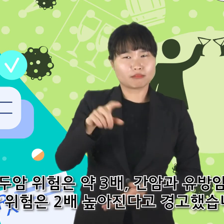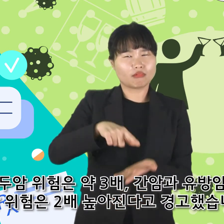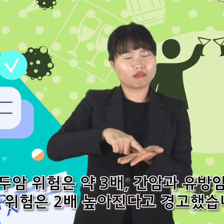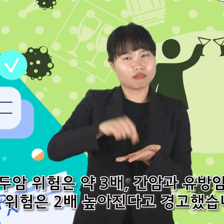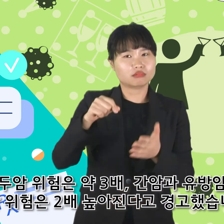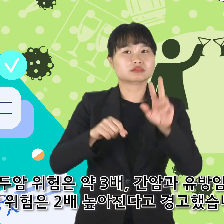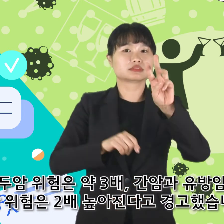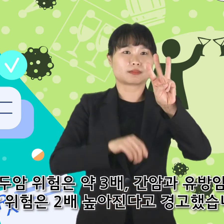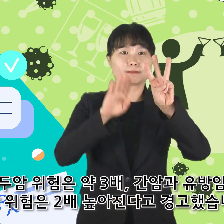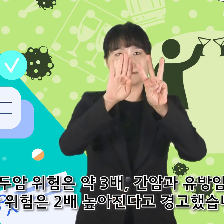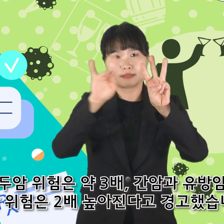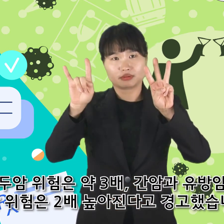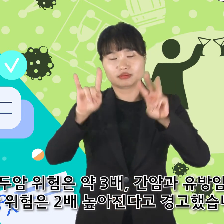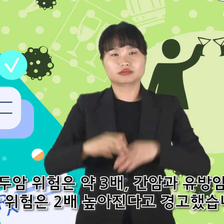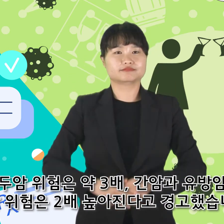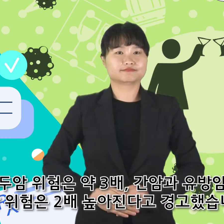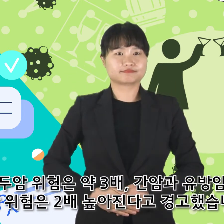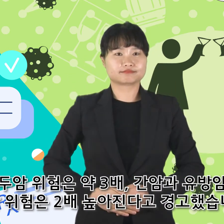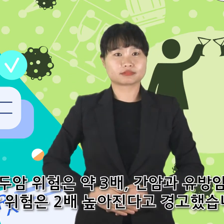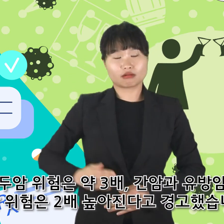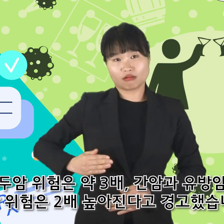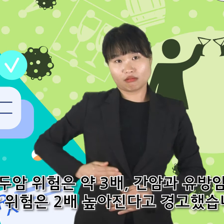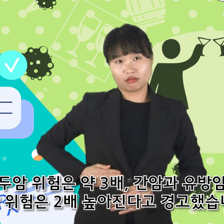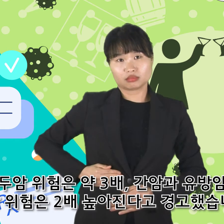후두암 위험은 약 3배.